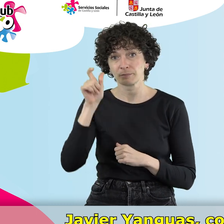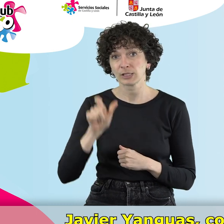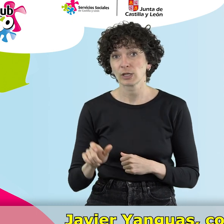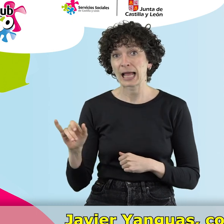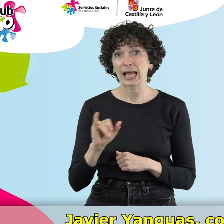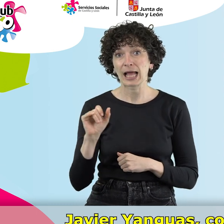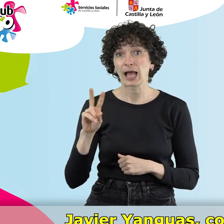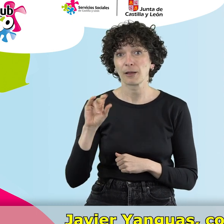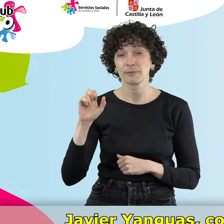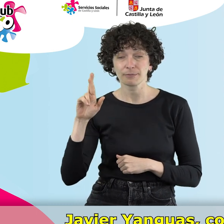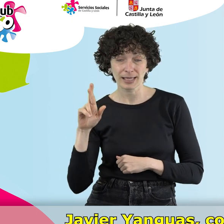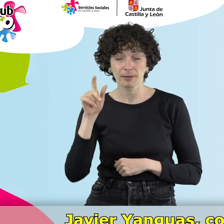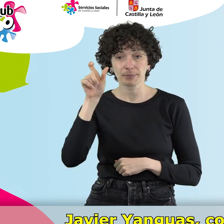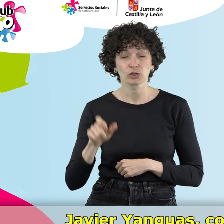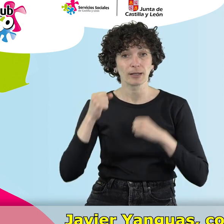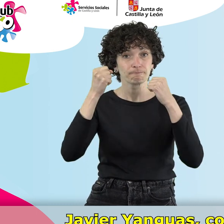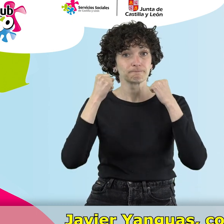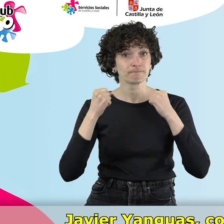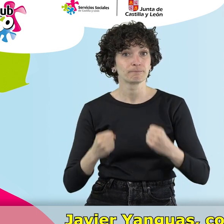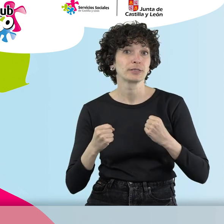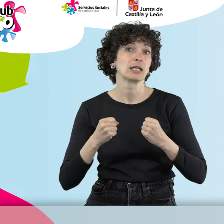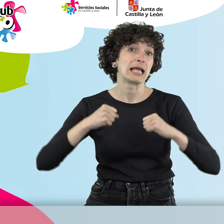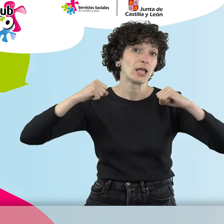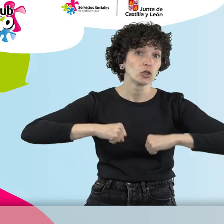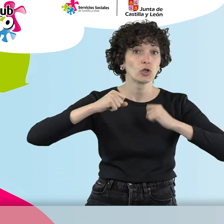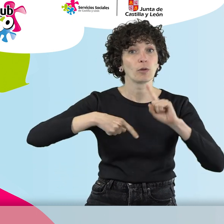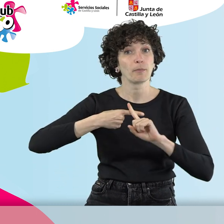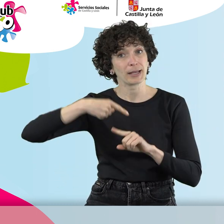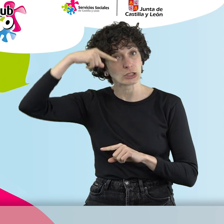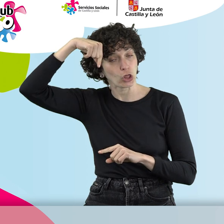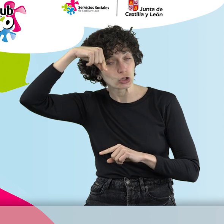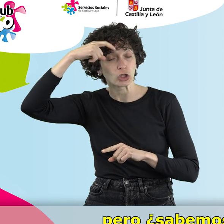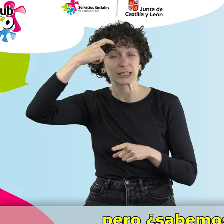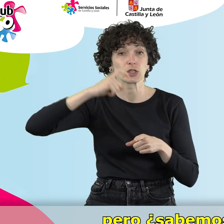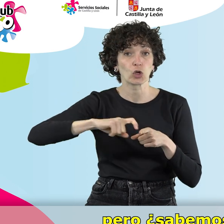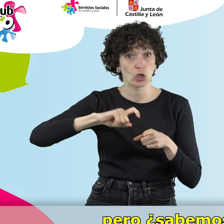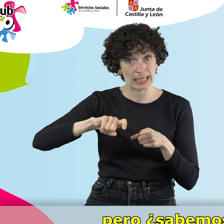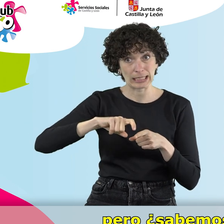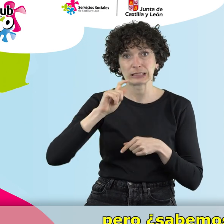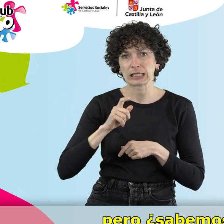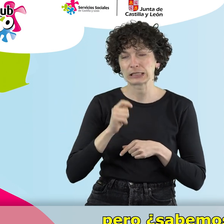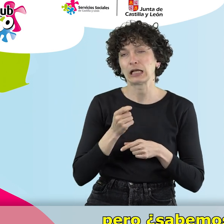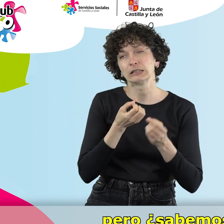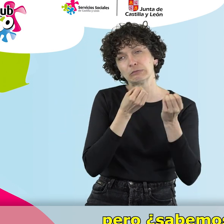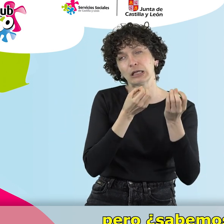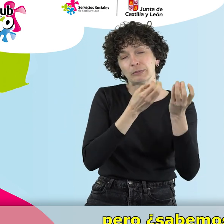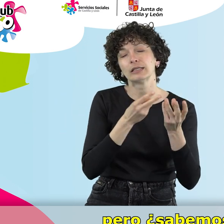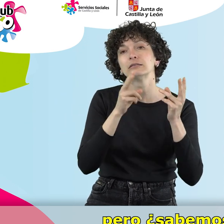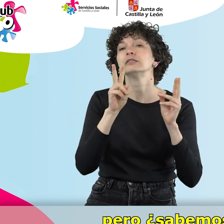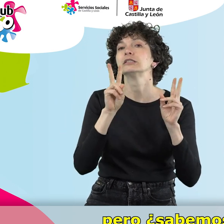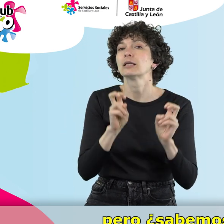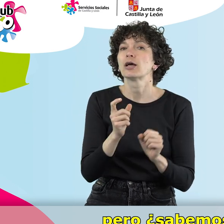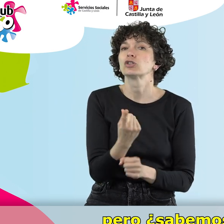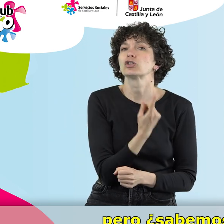Javier Yanguas, como gerontólogo y doctor en psicología, se habla mucho de la soledad, pero ¿sabemos realmente qué es